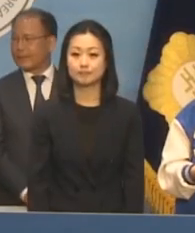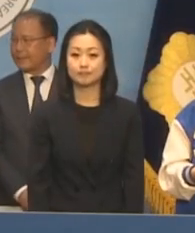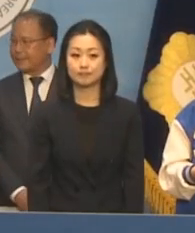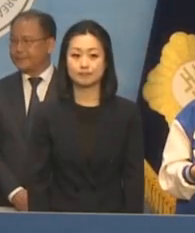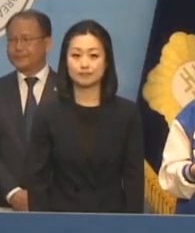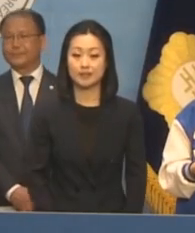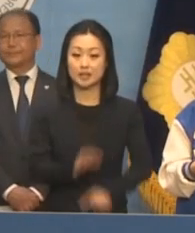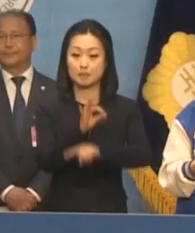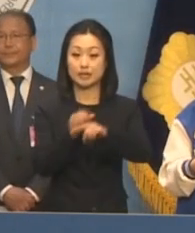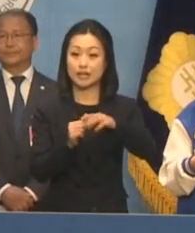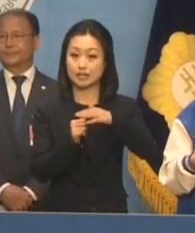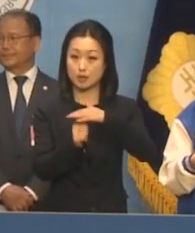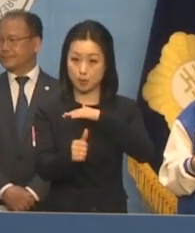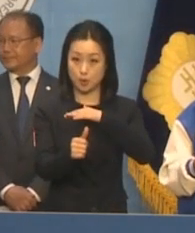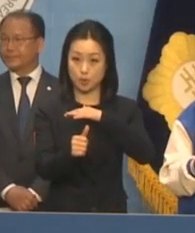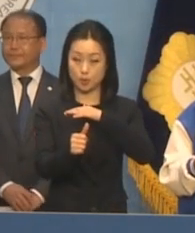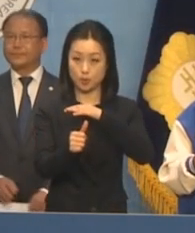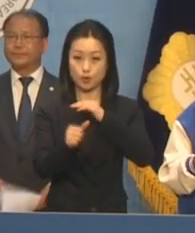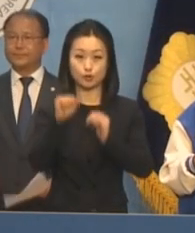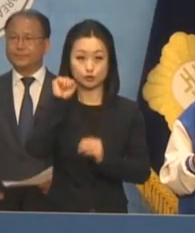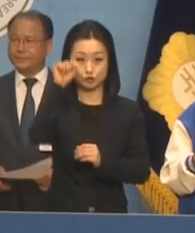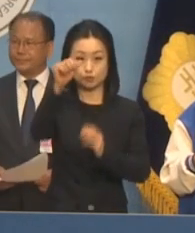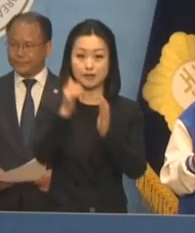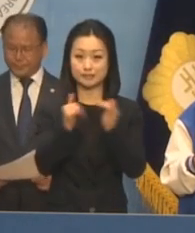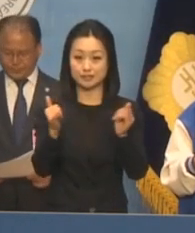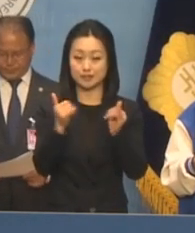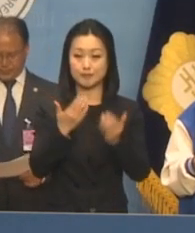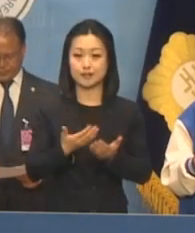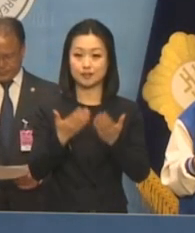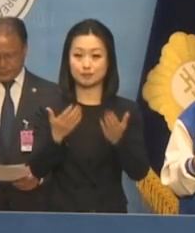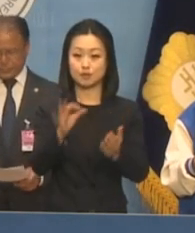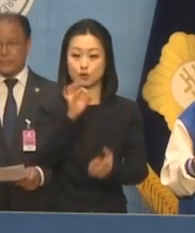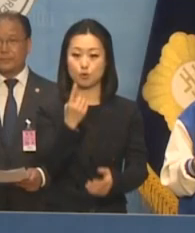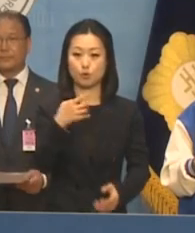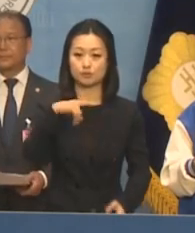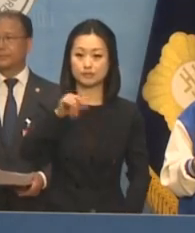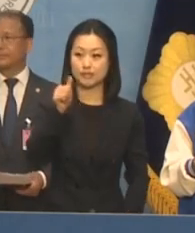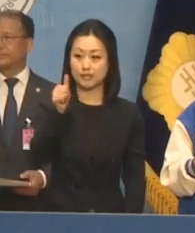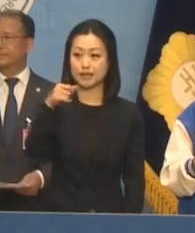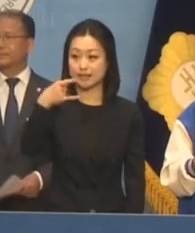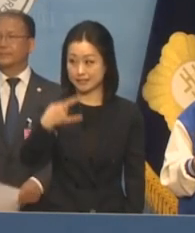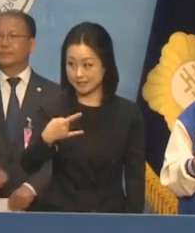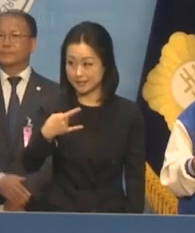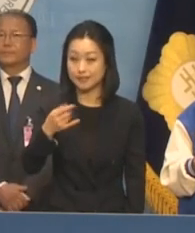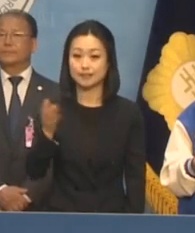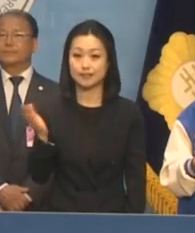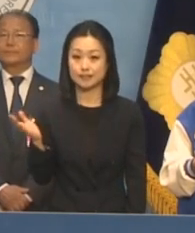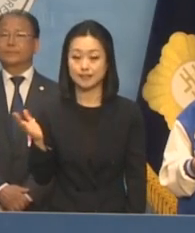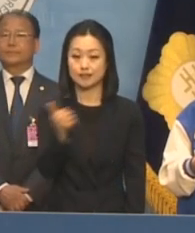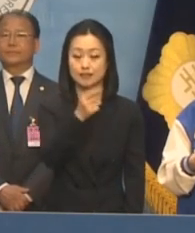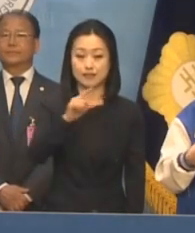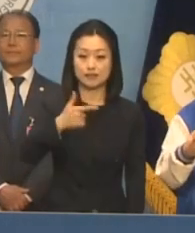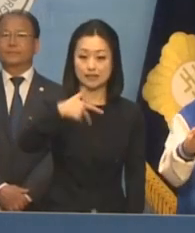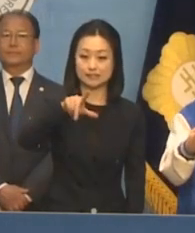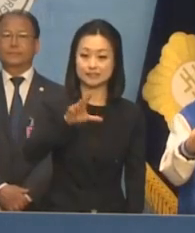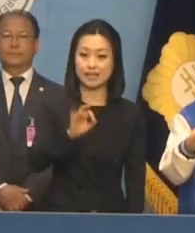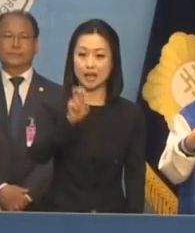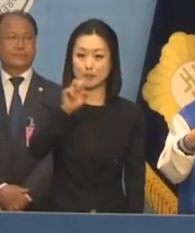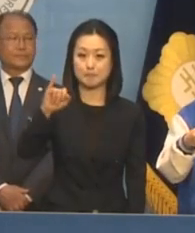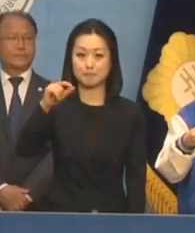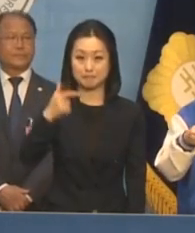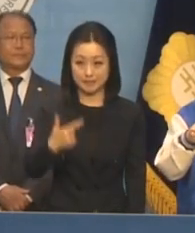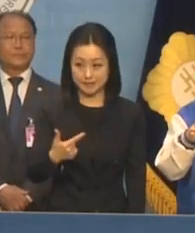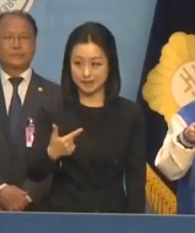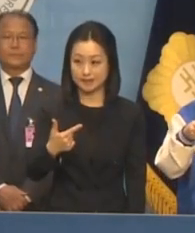연합 비례대표 후보님들 소개해 드리도록 하겠습니다 오세희 후보님 오셨습니다 한창민 후보님